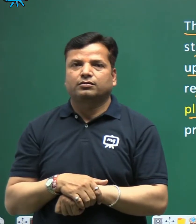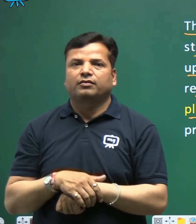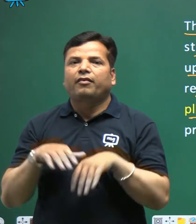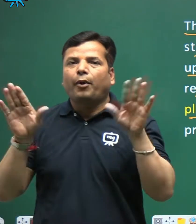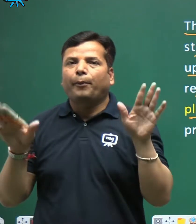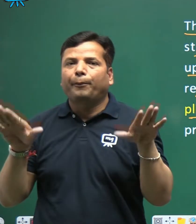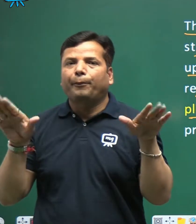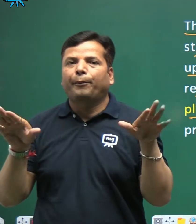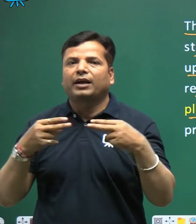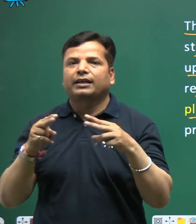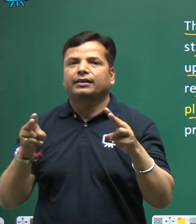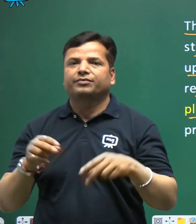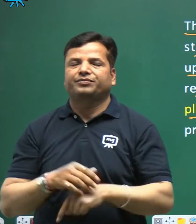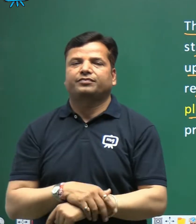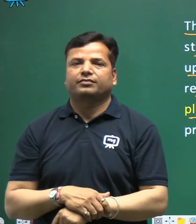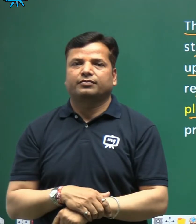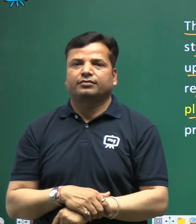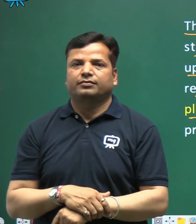पक्षी,